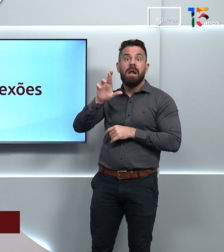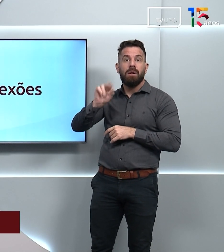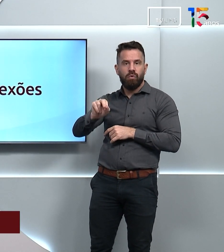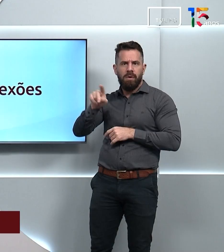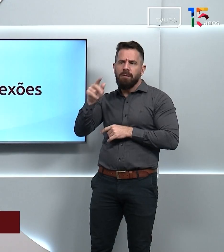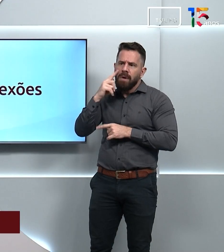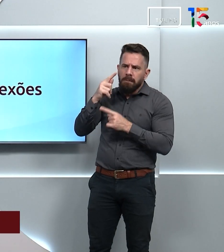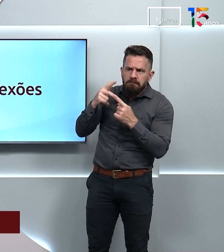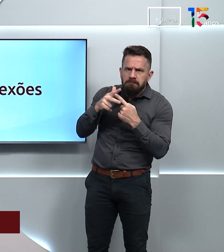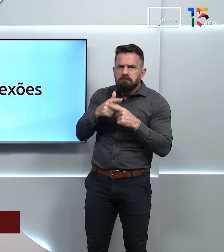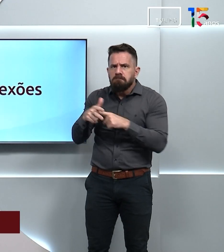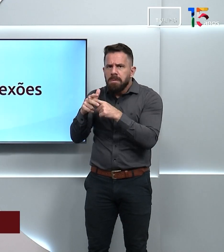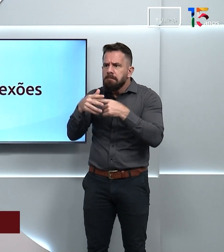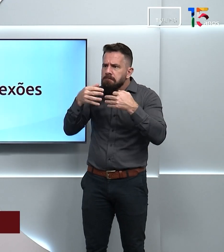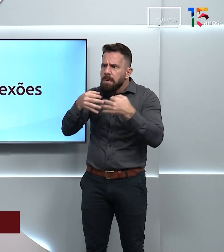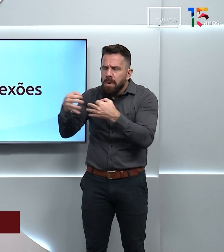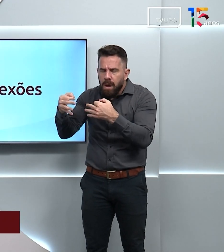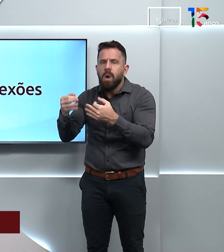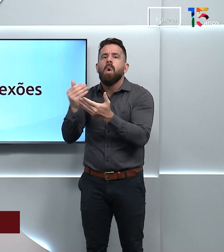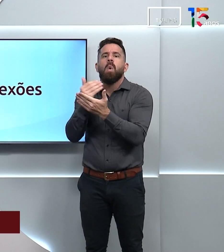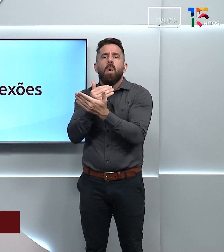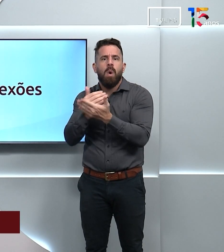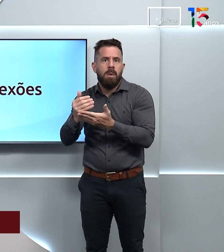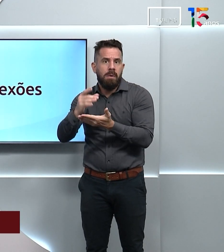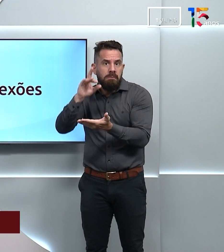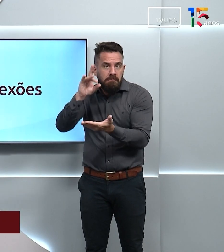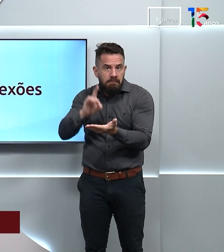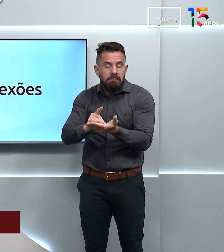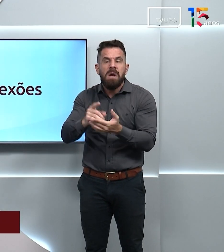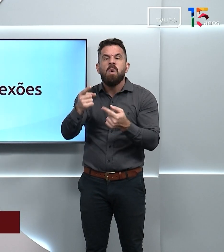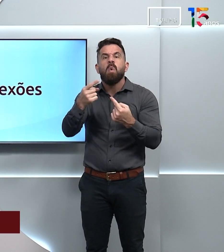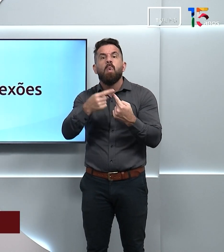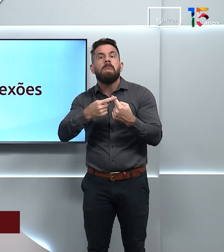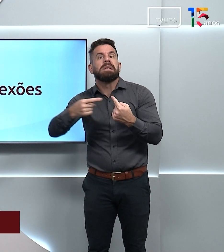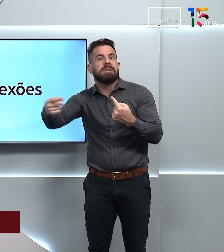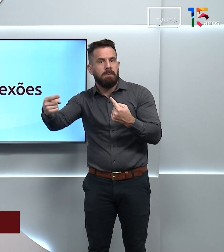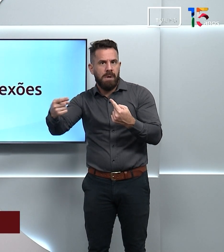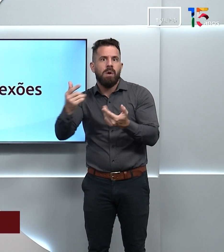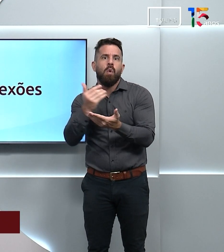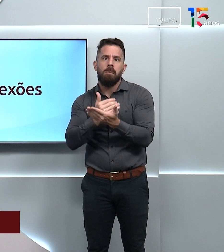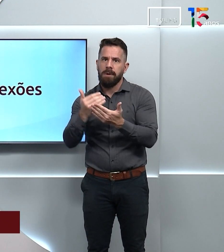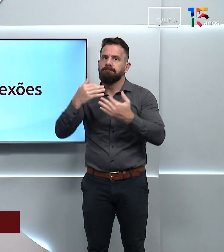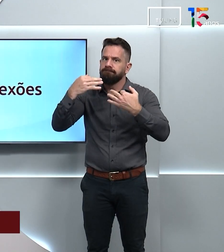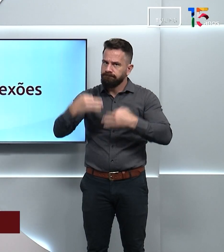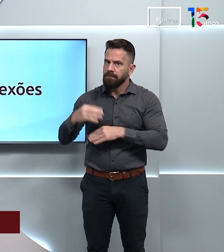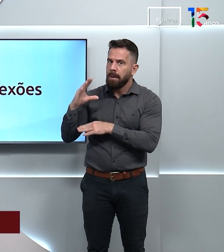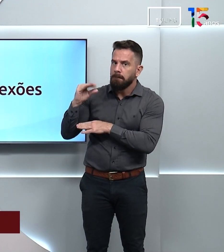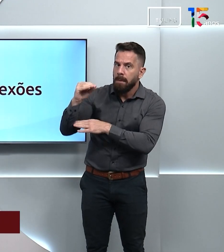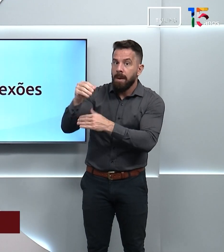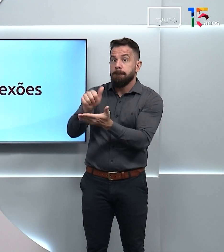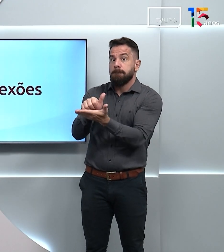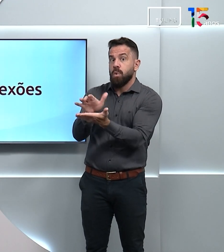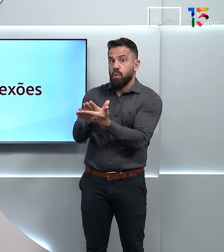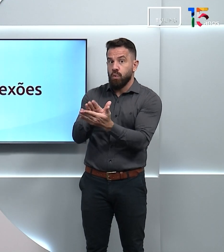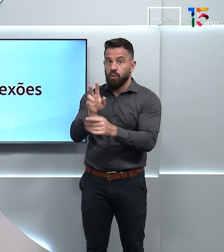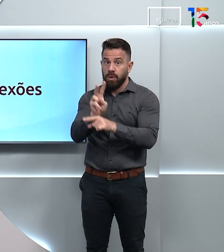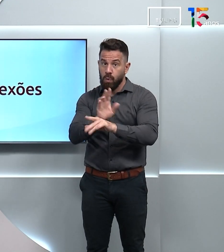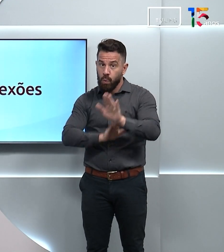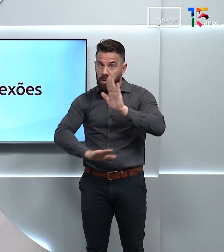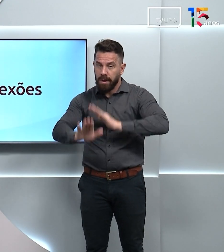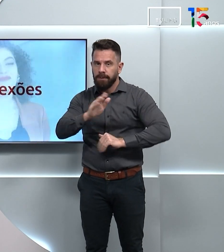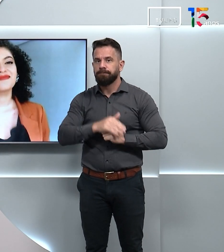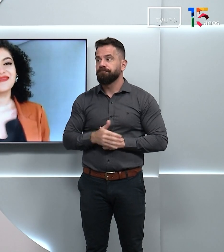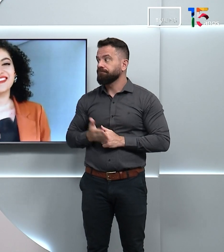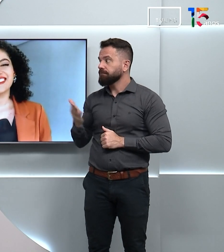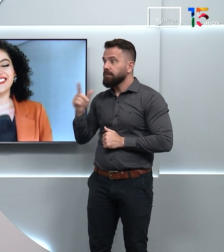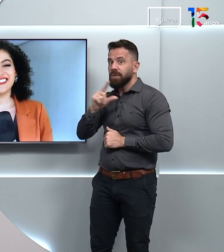estão funcionando bem, e eles começam a funcionar dentro de mais ou menos uma semana. Bom, a Jana voltou aqui para falar com a gente,